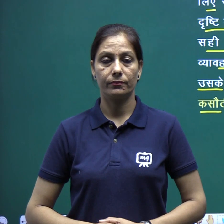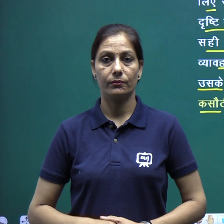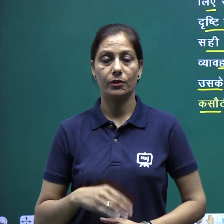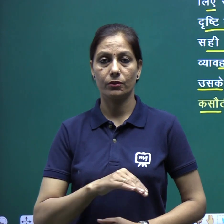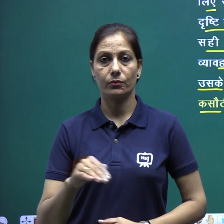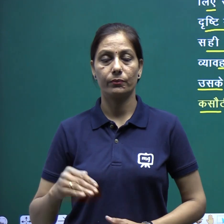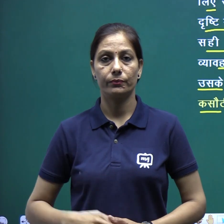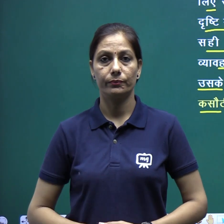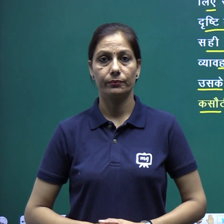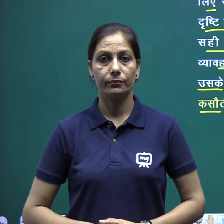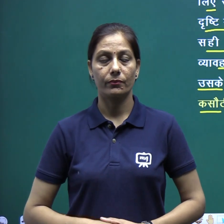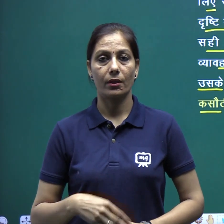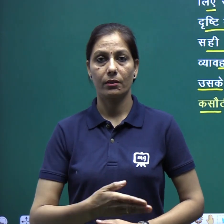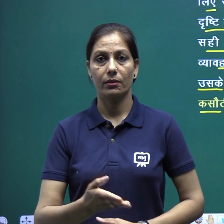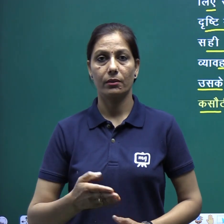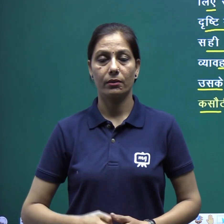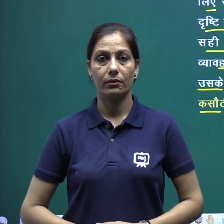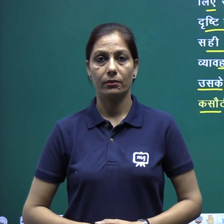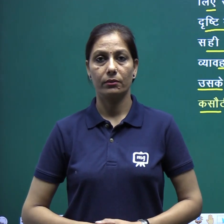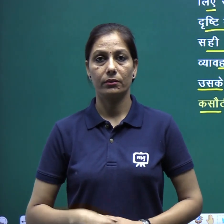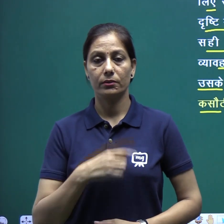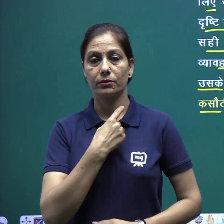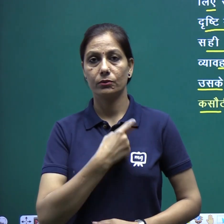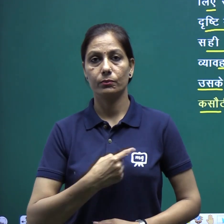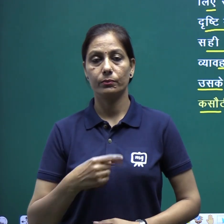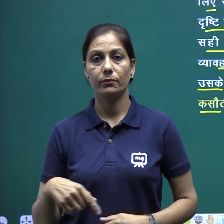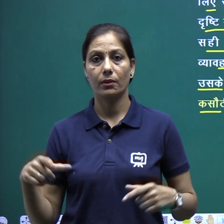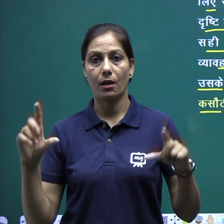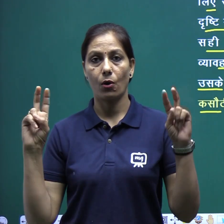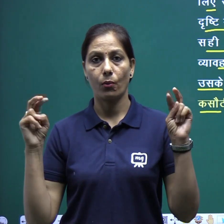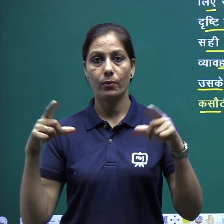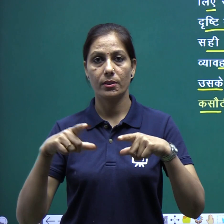बच्चों, ये था इस अध्याय का सार,